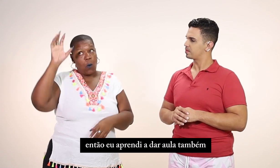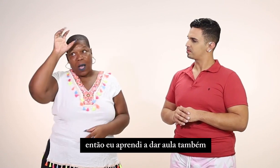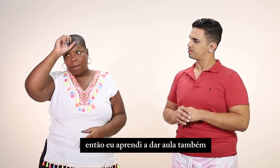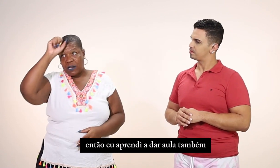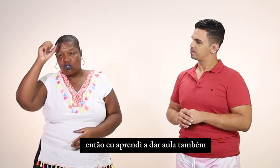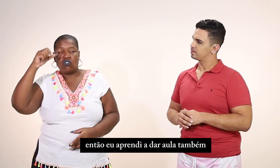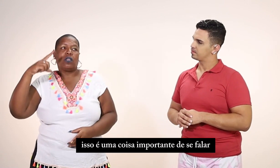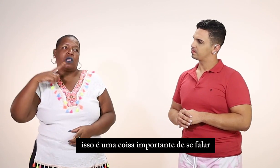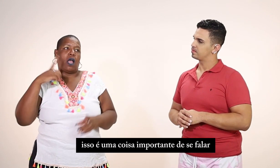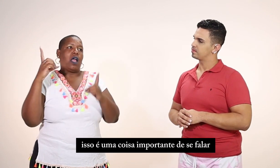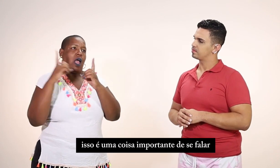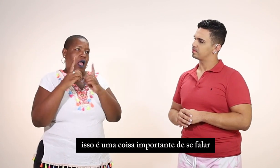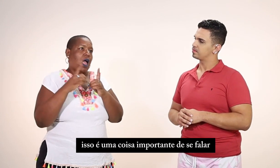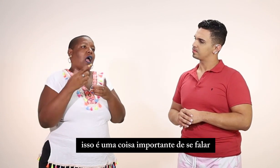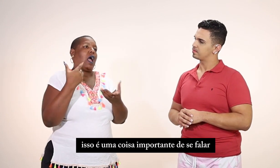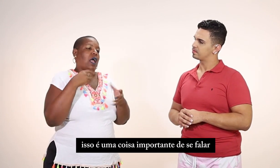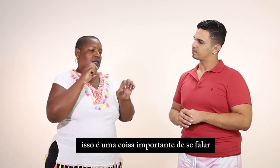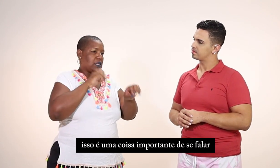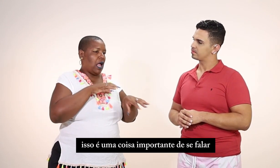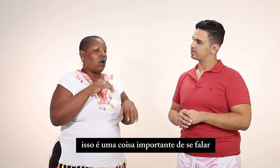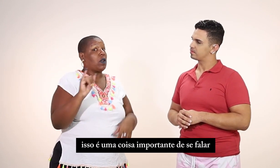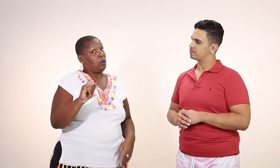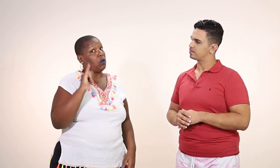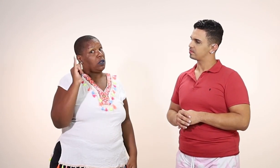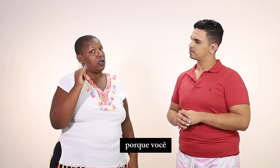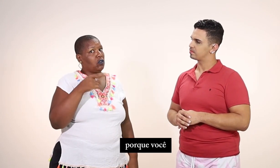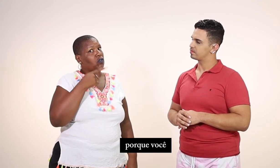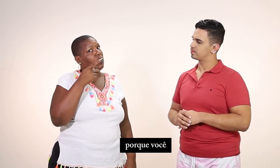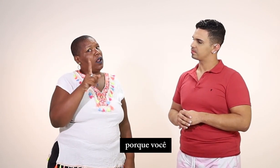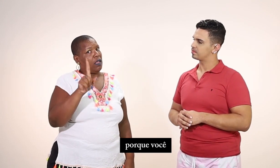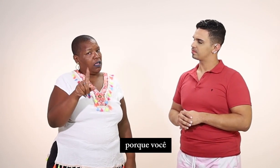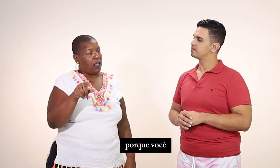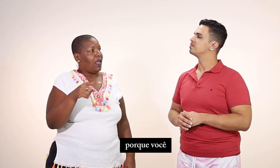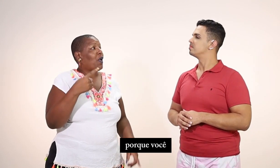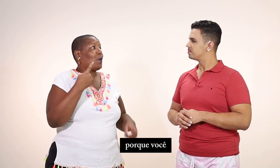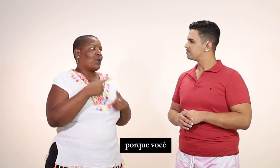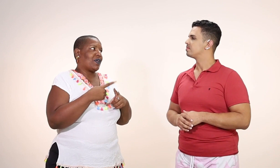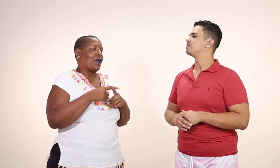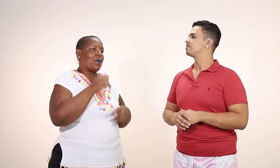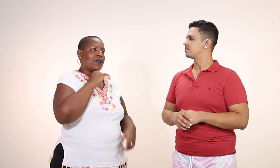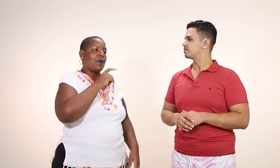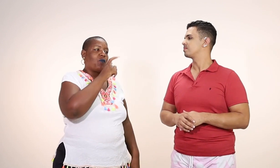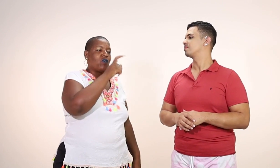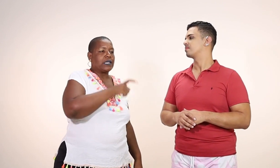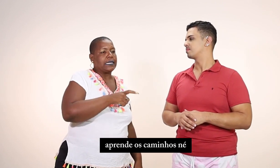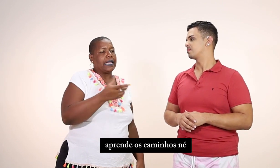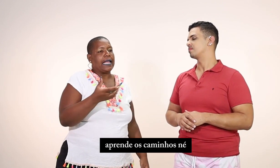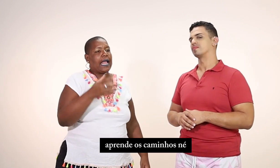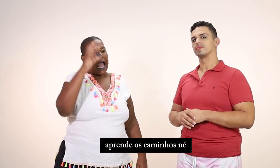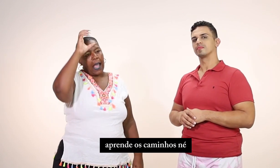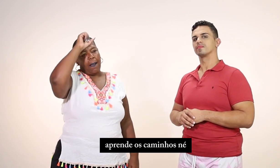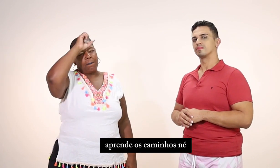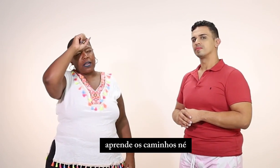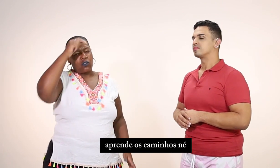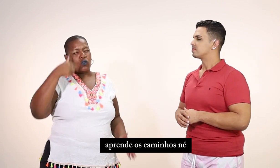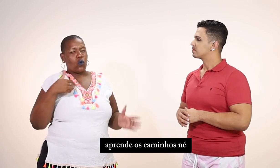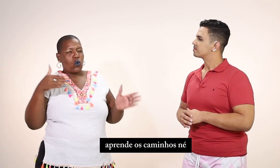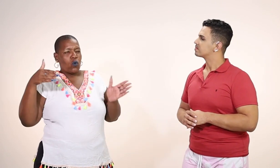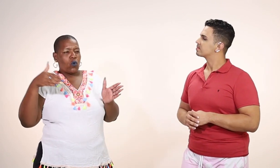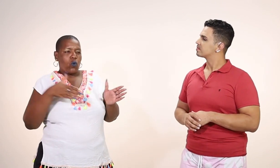aula também, isso é uma coisa importante de se falar, porque você aprende os caminhos, né?